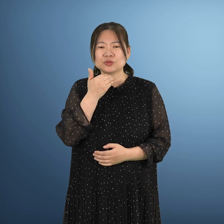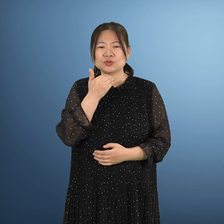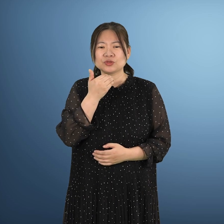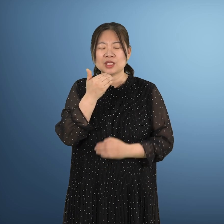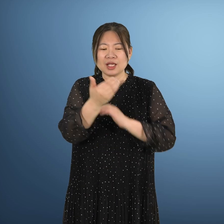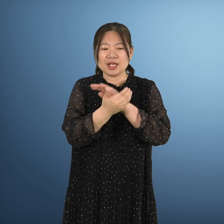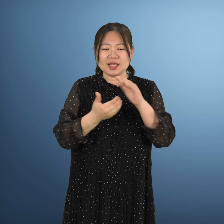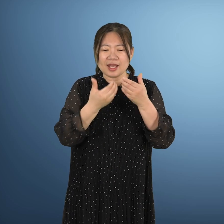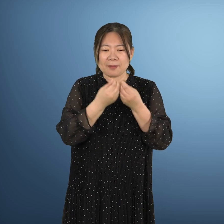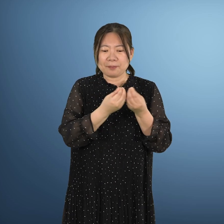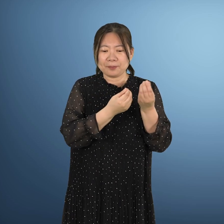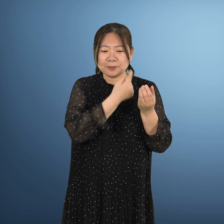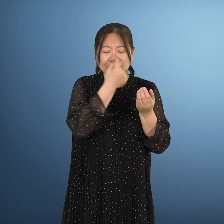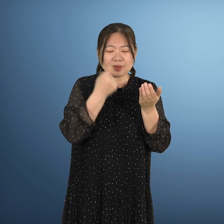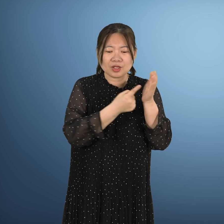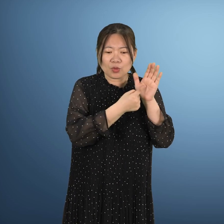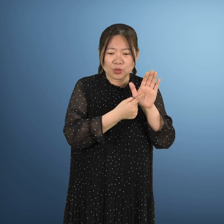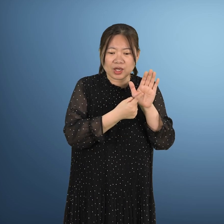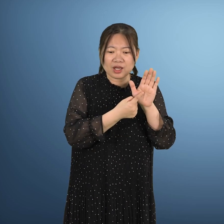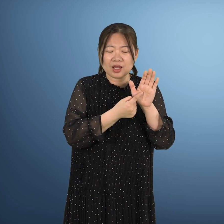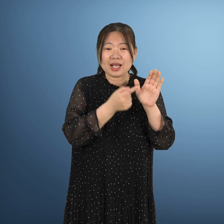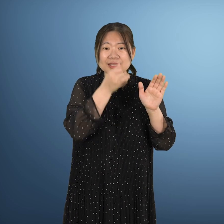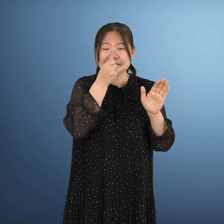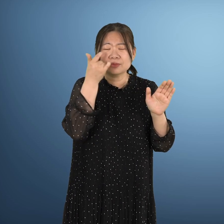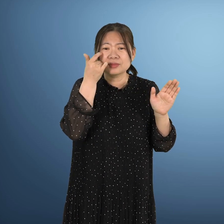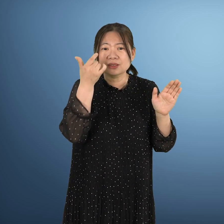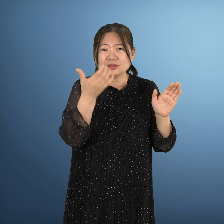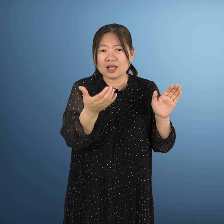예표가 슬쩍슬쩍 묻어 있나요?